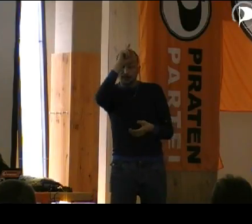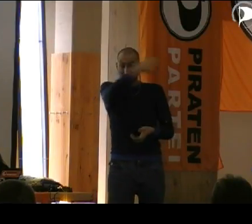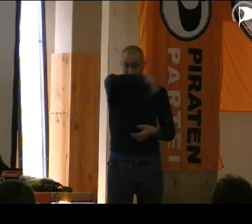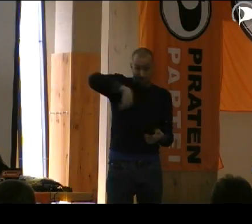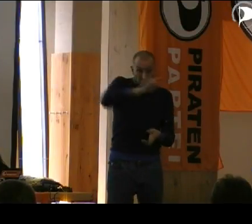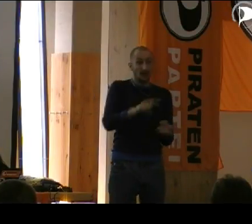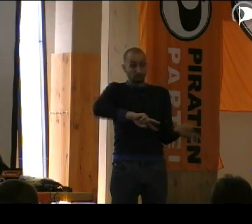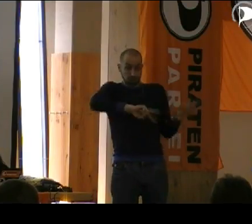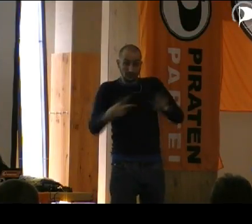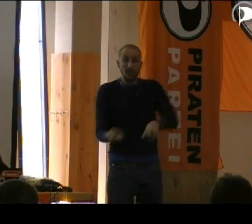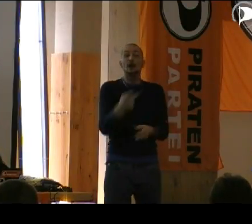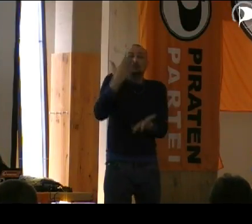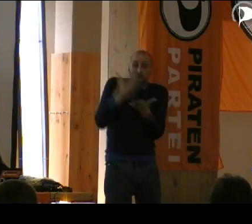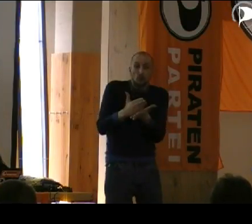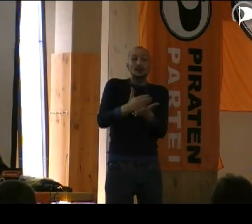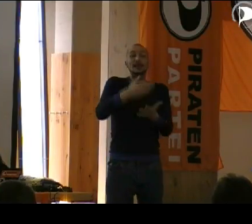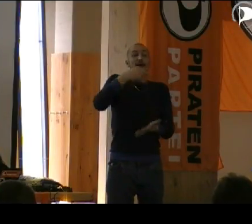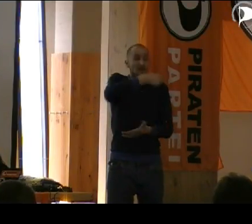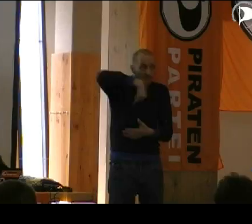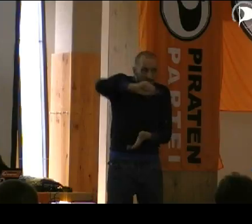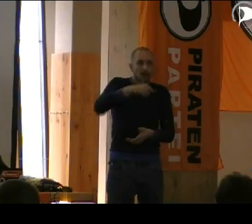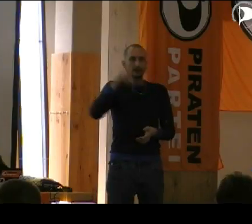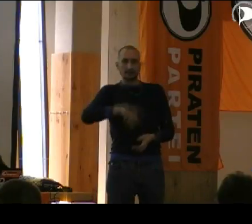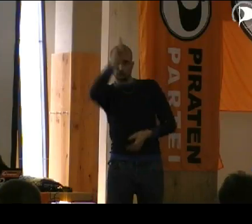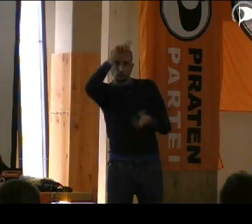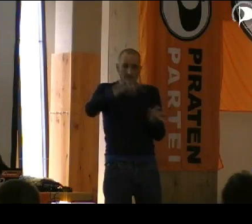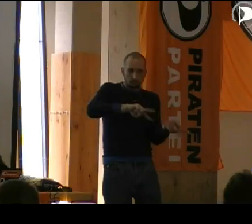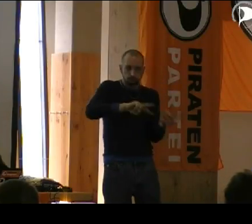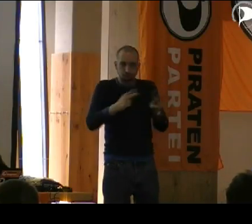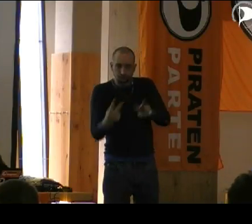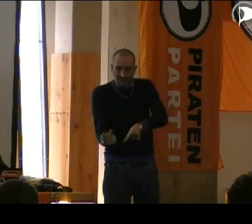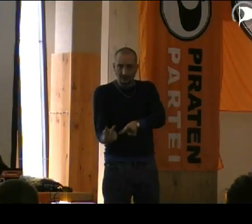haben in deutschland schon zu einem gewissen teil verändert trotzdem